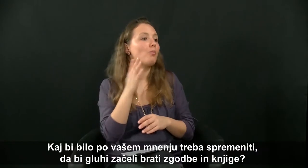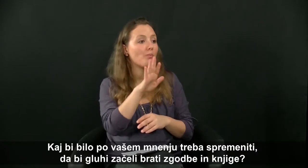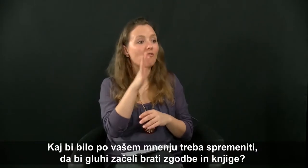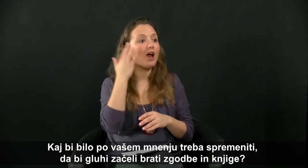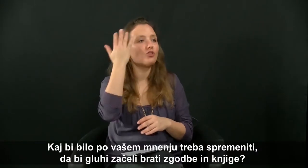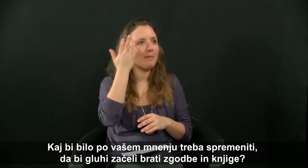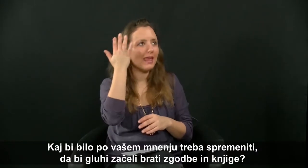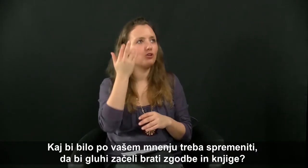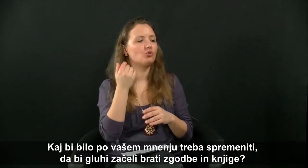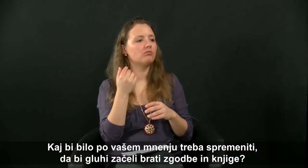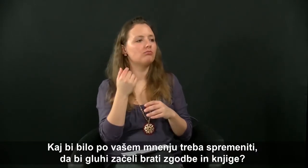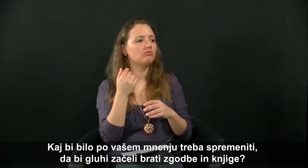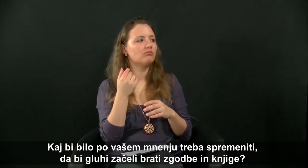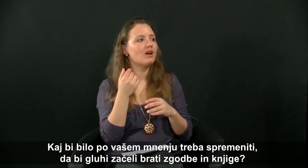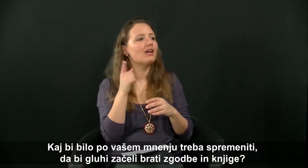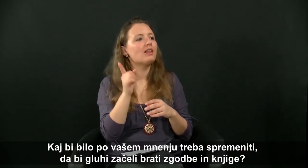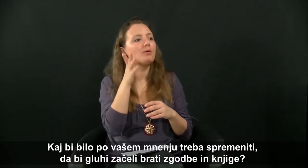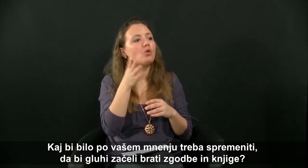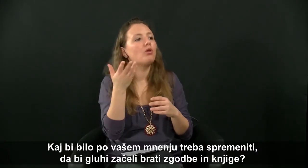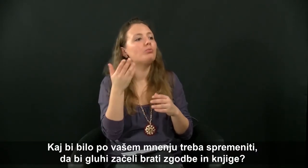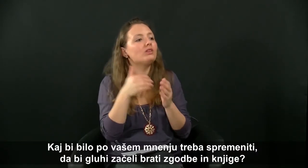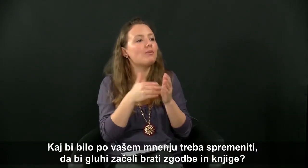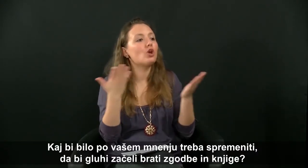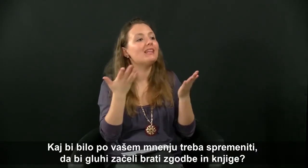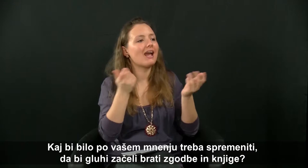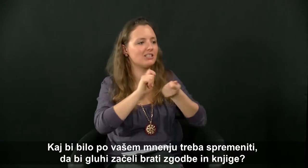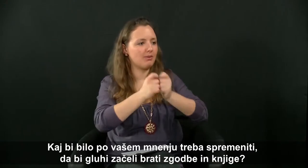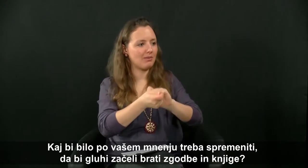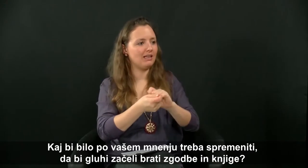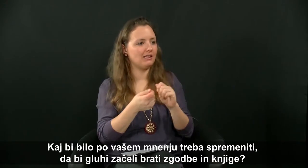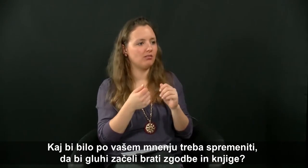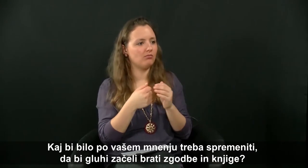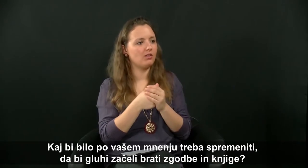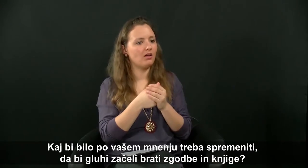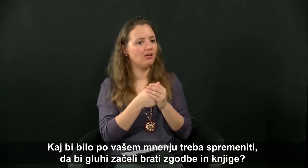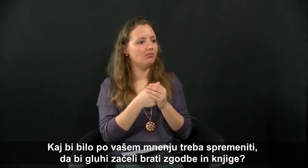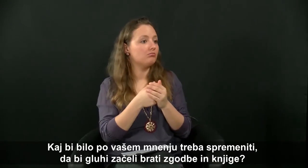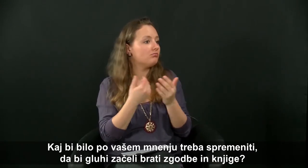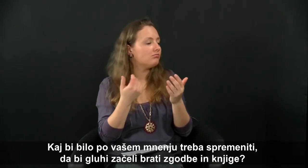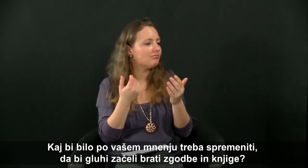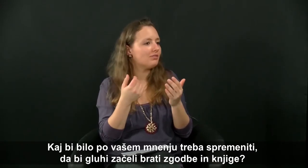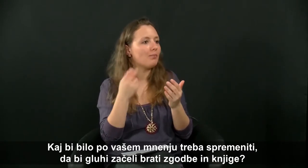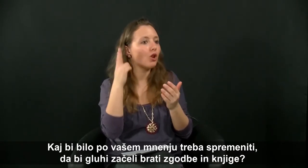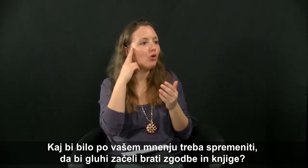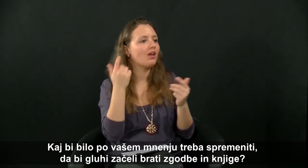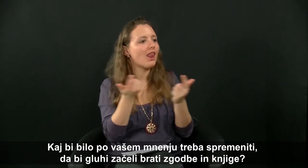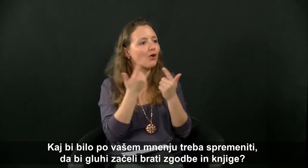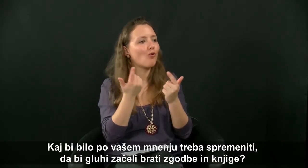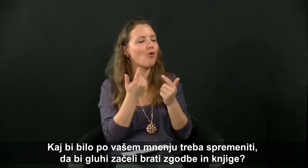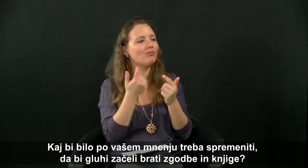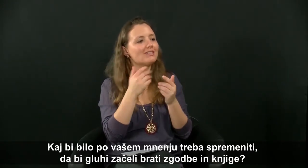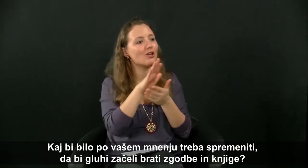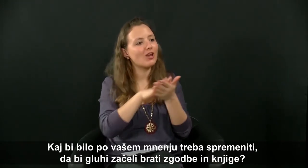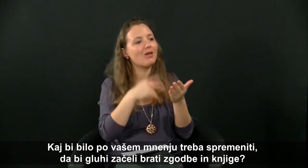Kaj bi bilo pa po vašem mnenju? Da bi bilo potrebno nekaj spremeniti? Da bi gluhi